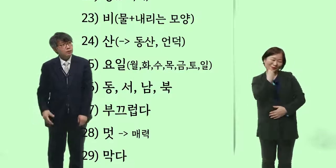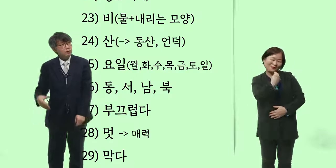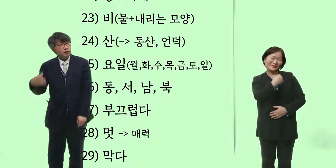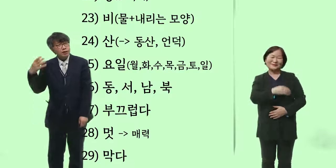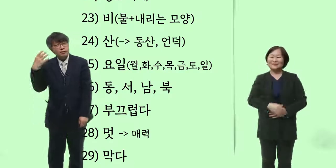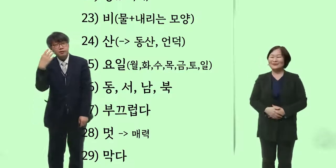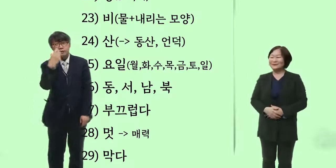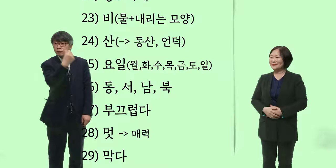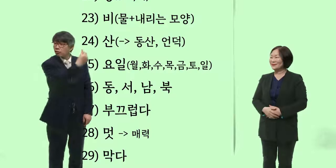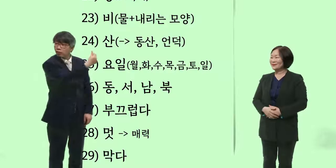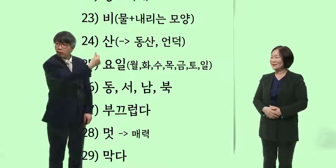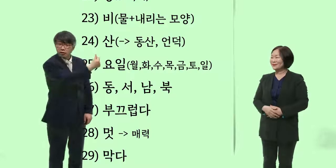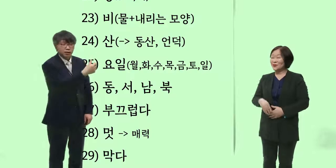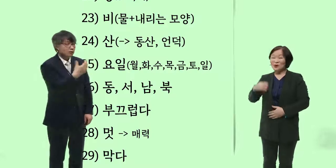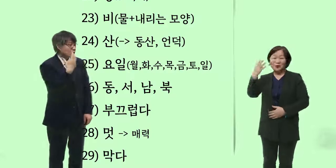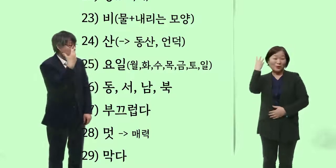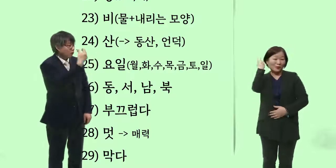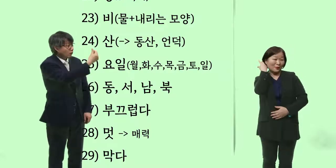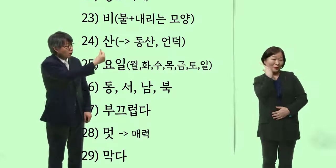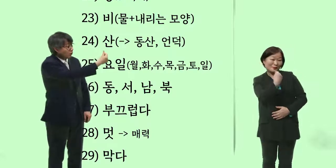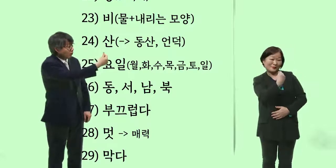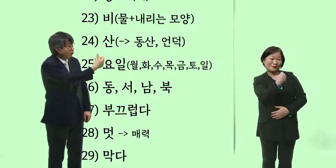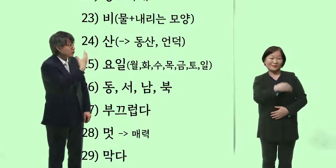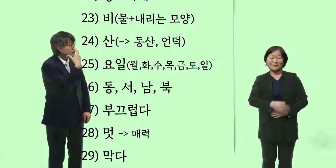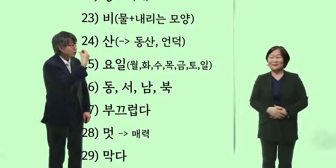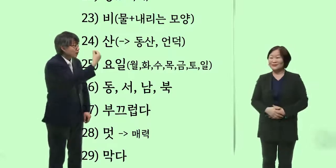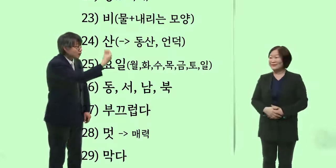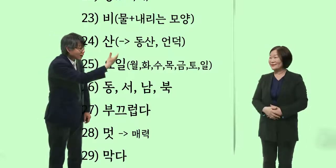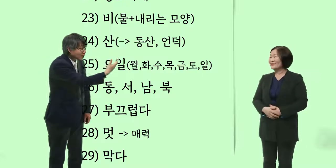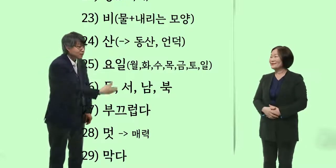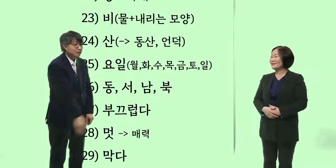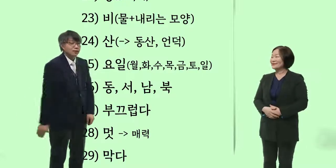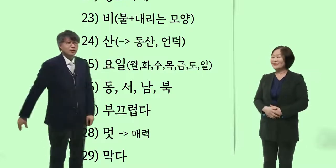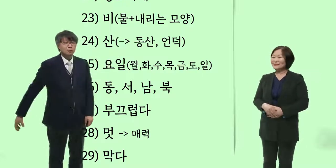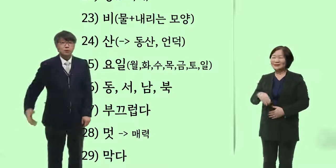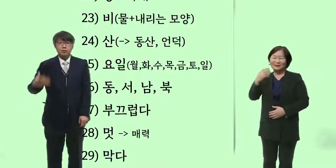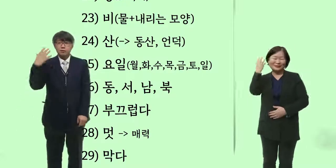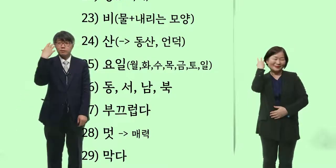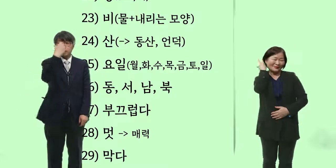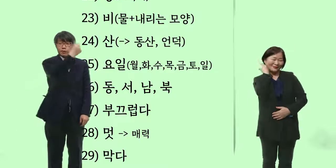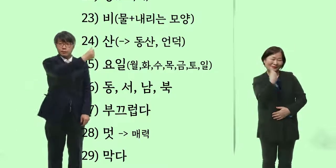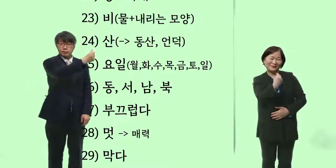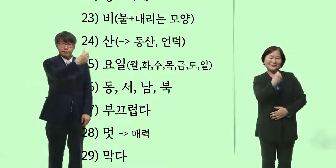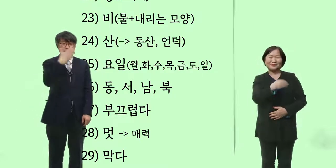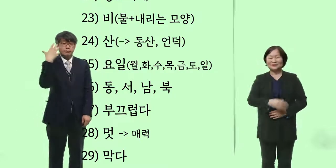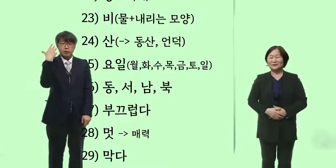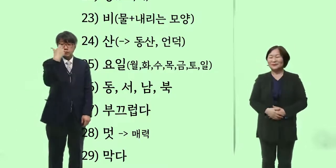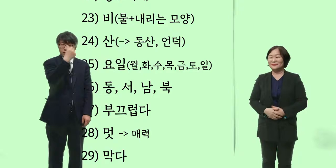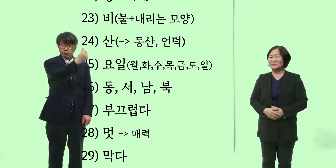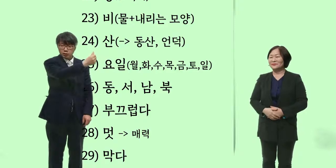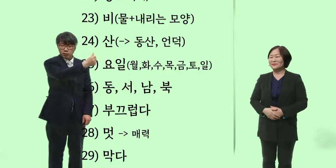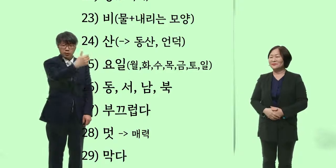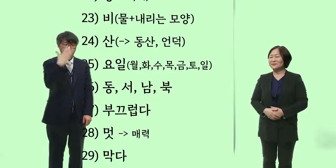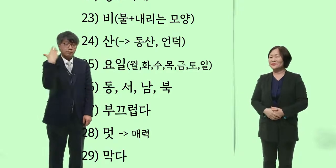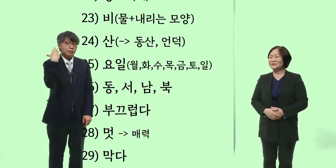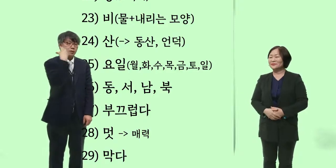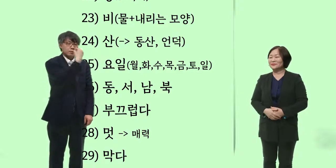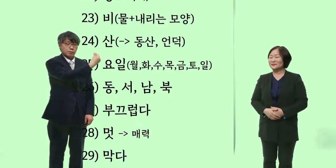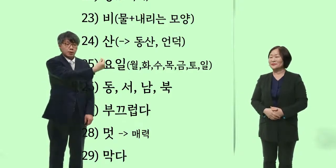누가 이렇게 싹 지나갔어? 이렇게 뭐지? 이렇게 따라가는 듯한 느낌으로 매력 이렇게 매력이